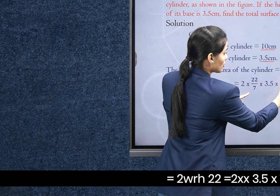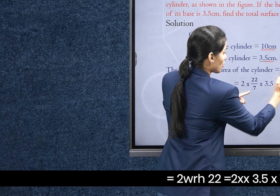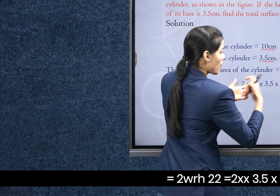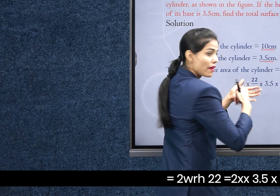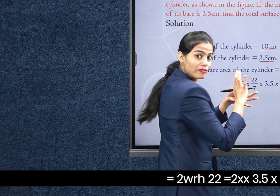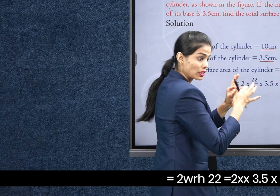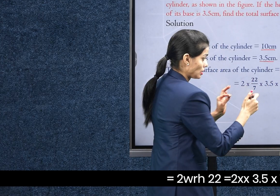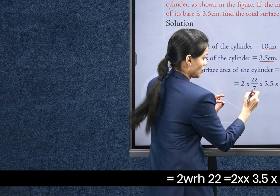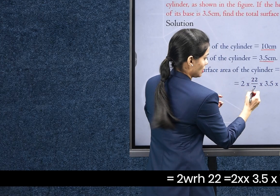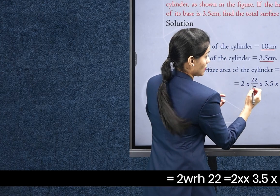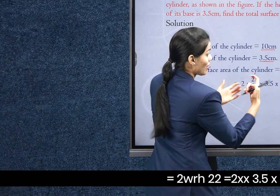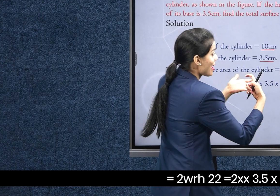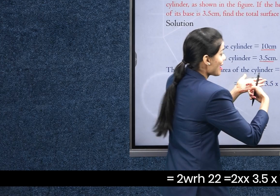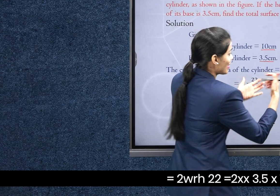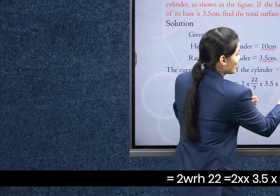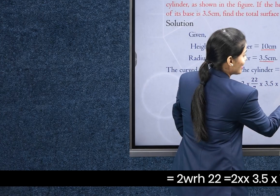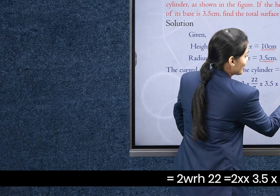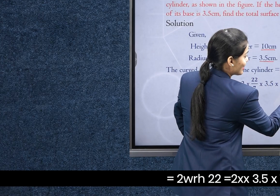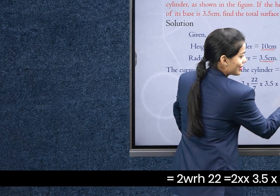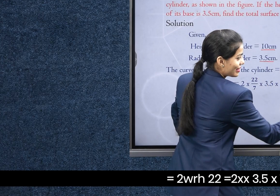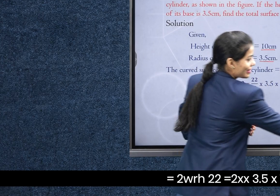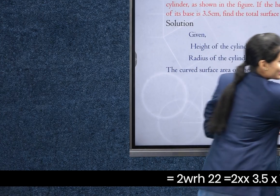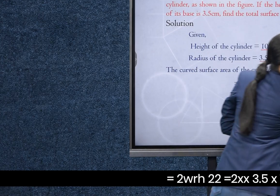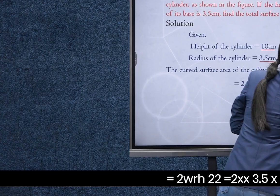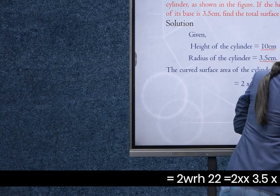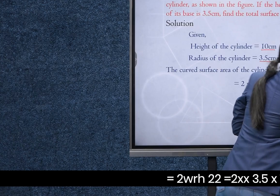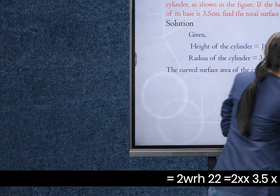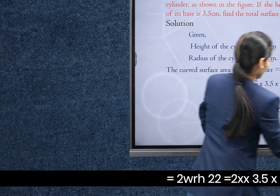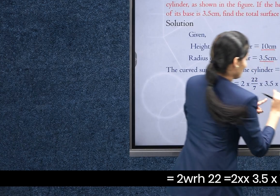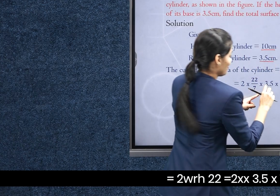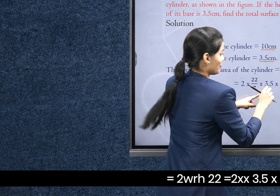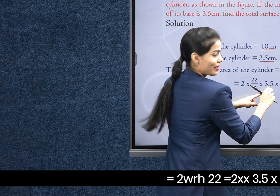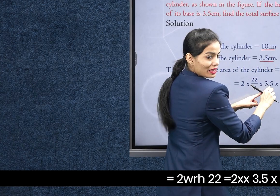2 WRH बरोबर 22 बरोबर 2XX 3.5 गुणिले